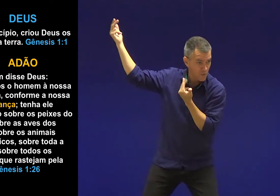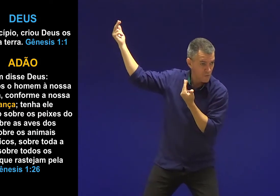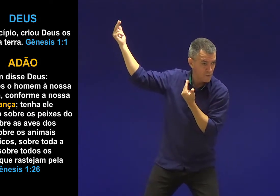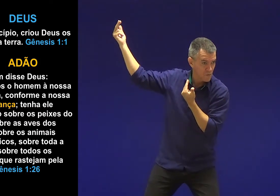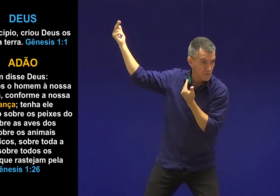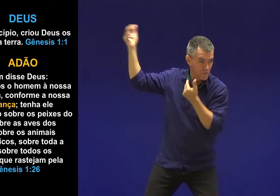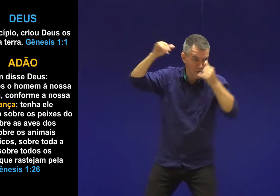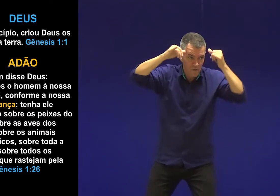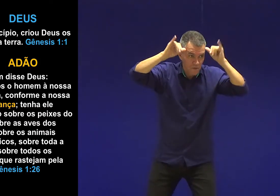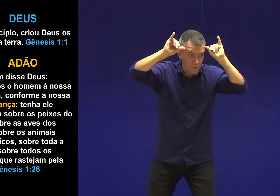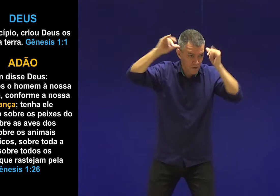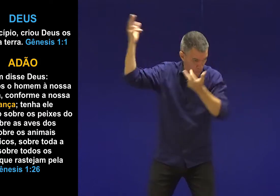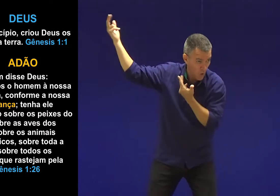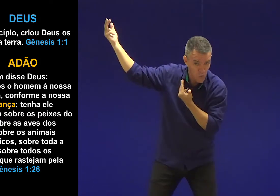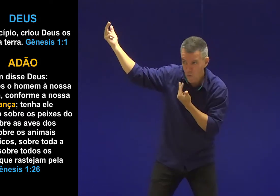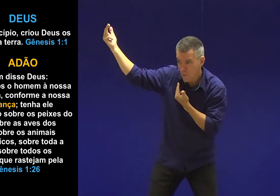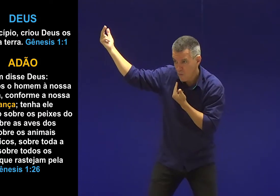bois são parecidos com Deus?